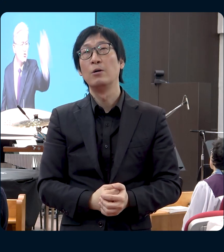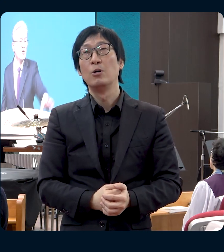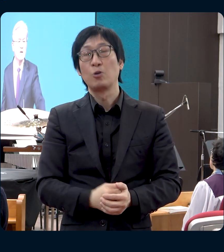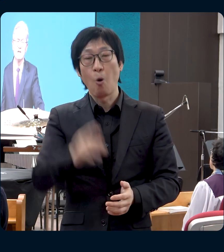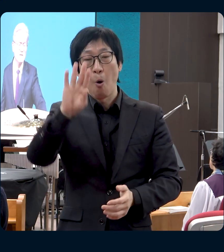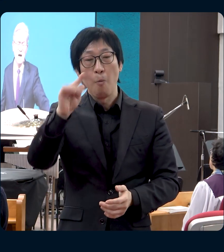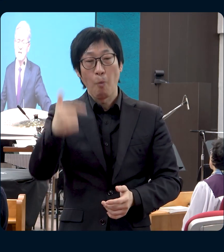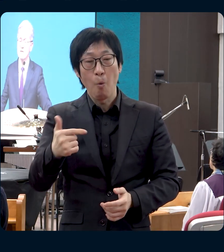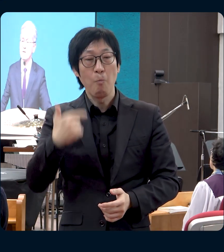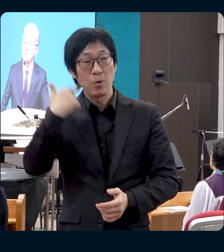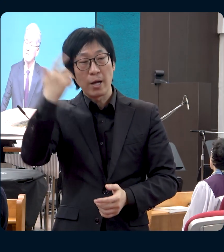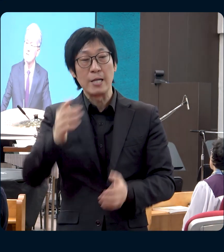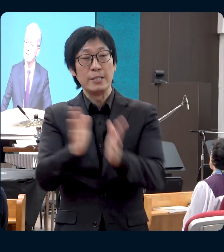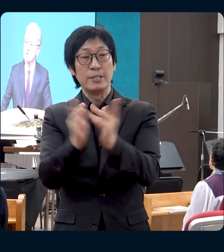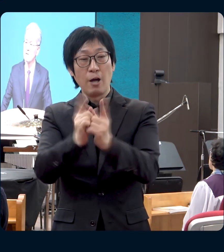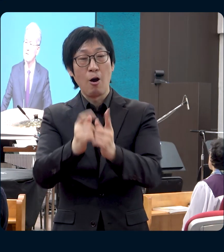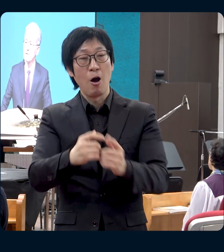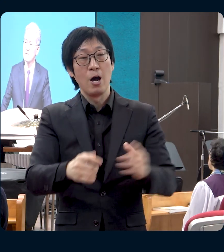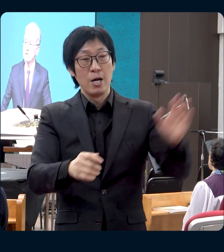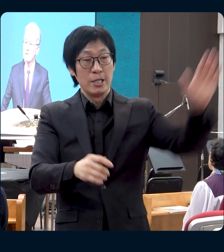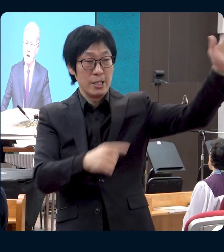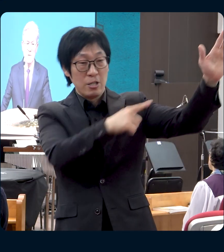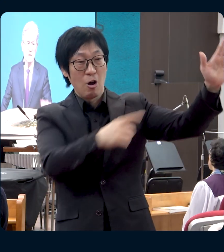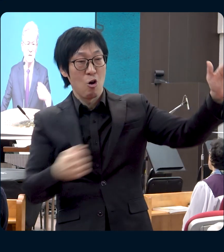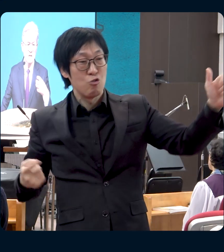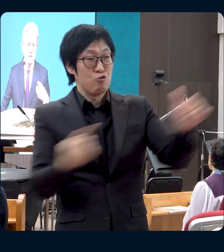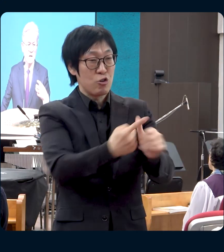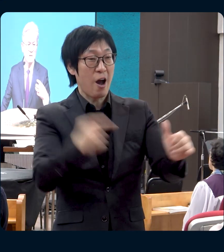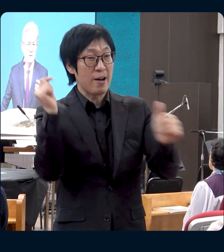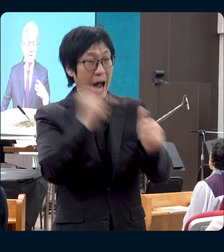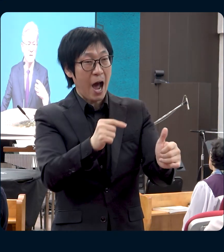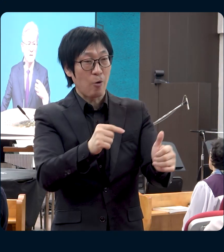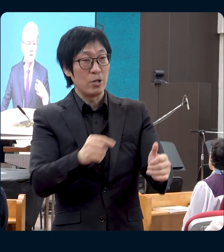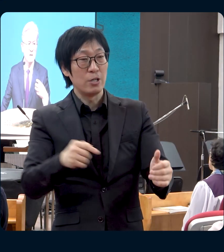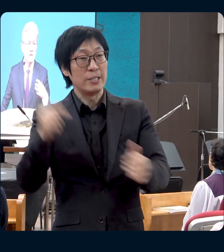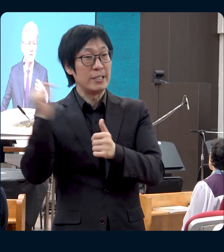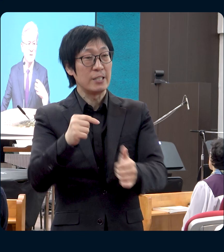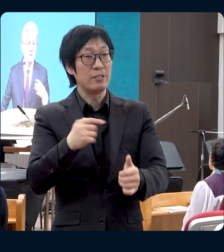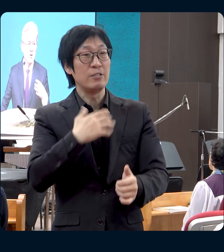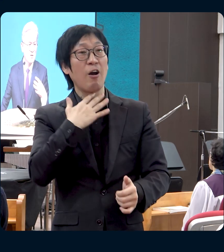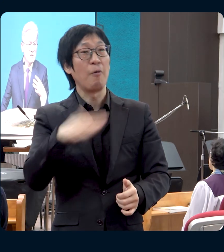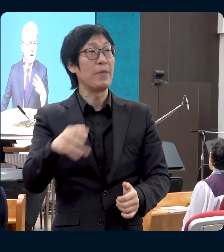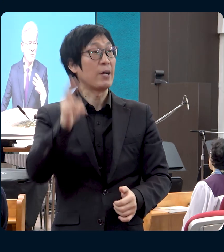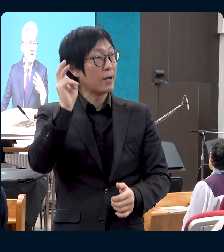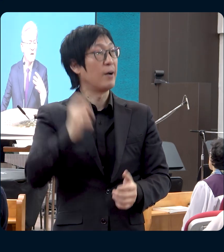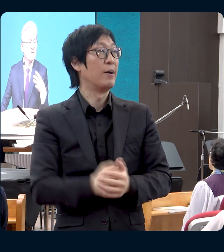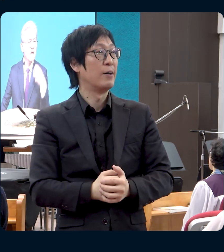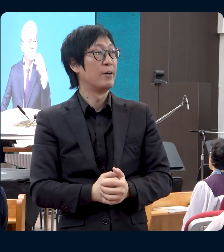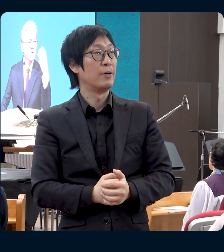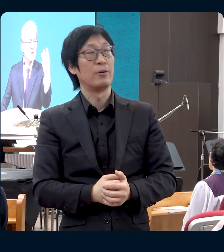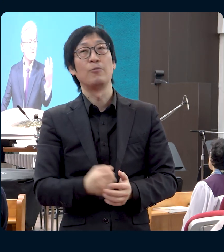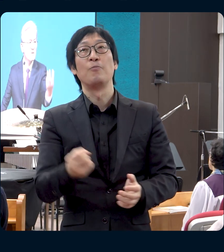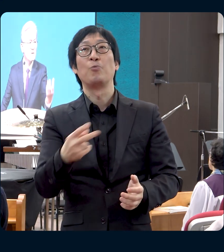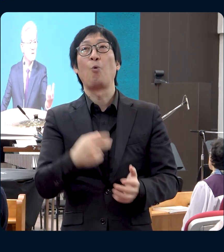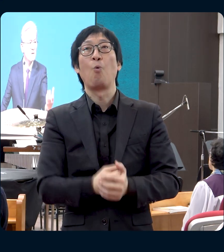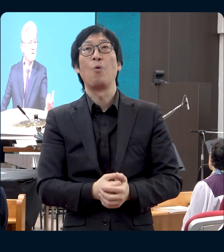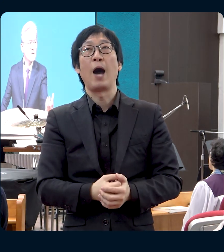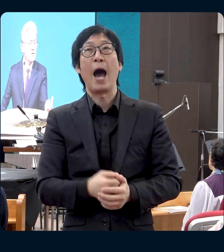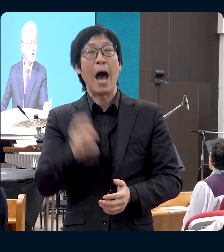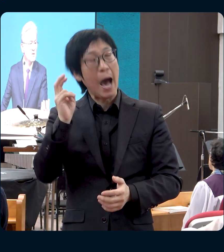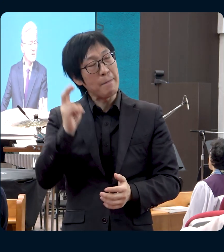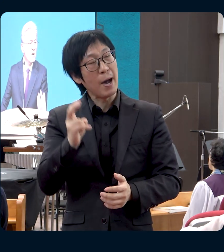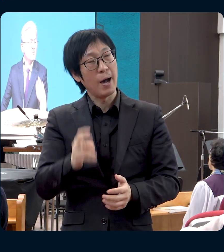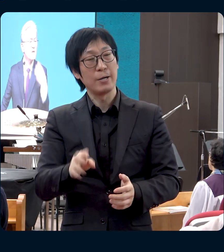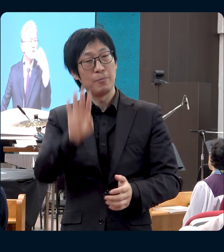누구를 죽여라, 그 뜻이 아니에요. 다만 신앙은 현실 가운데 참여해서